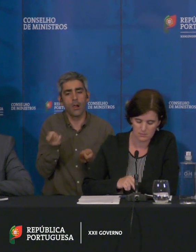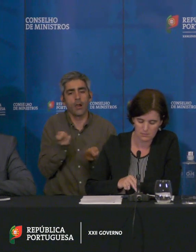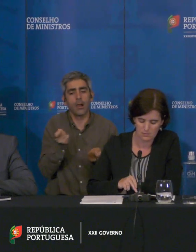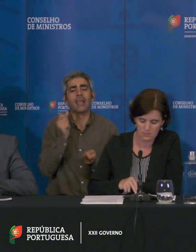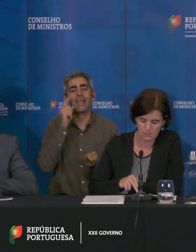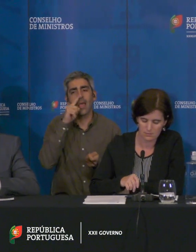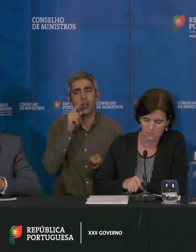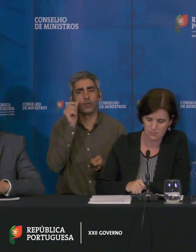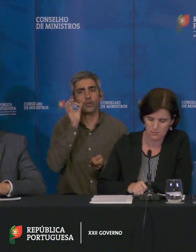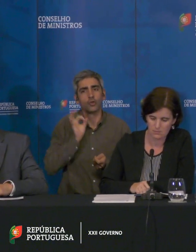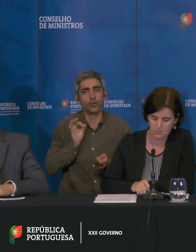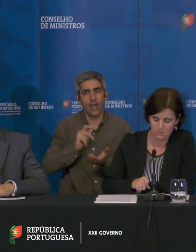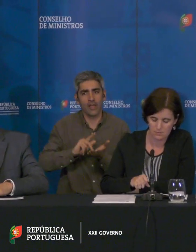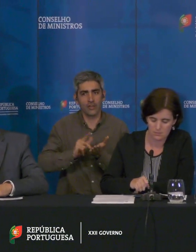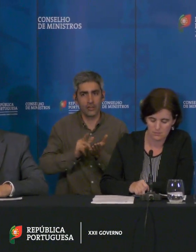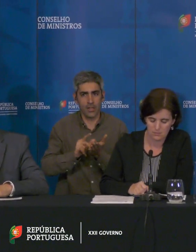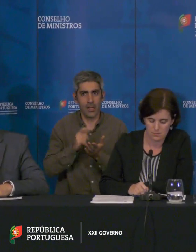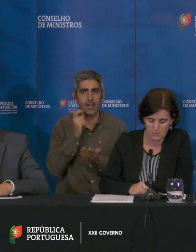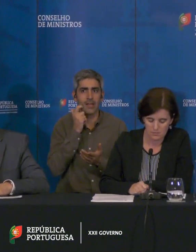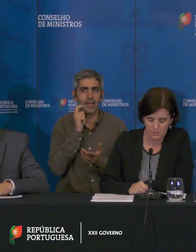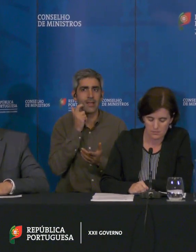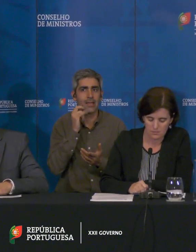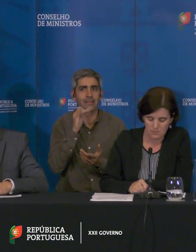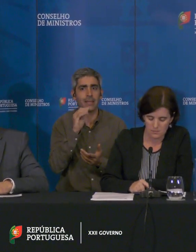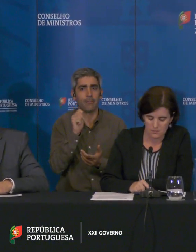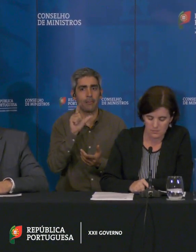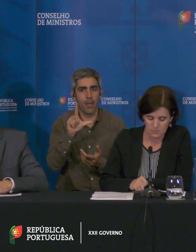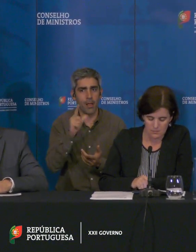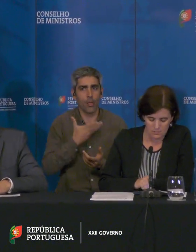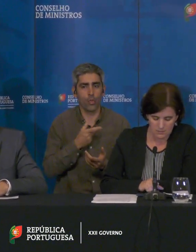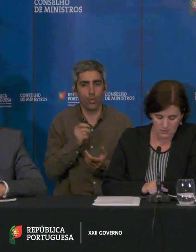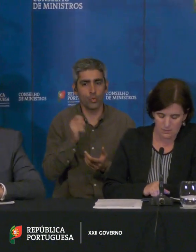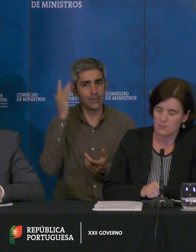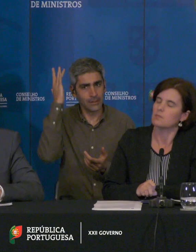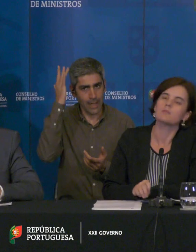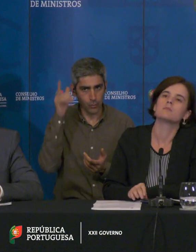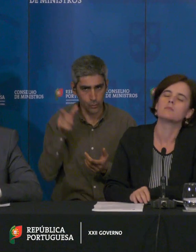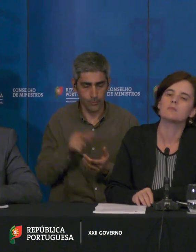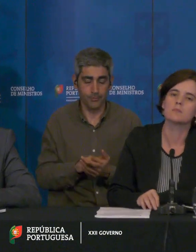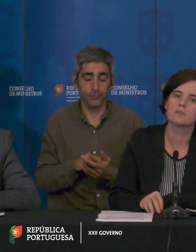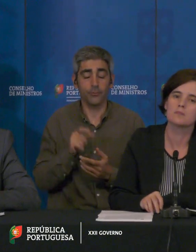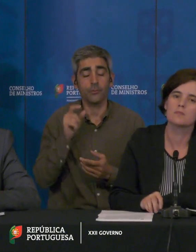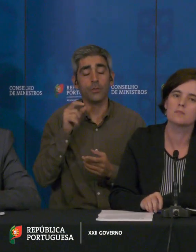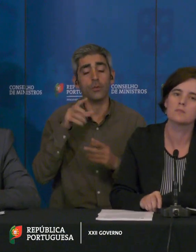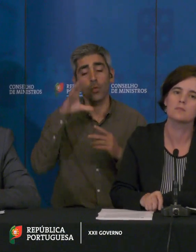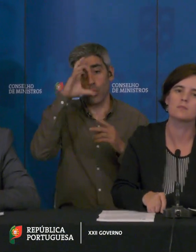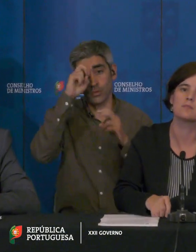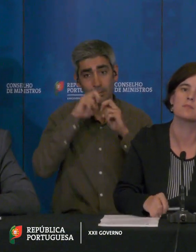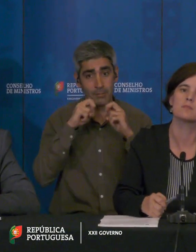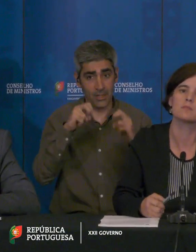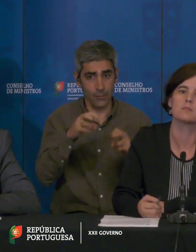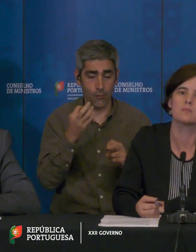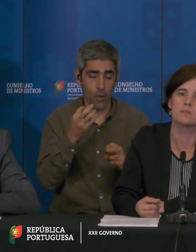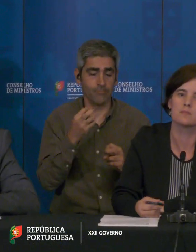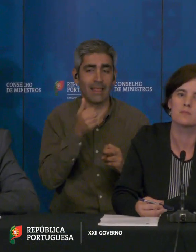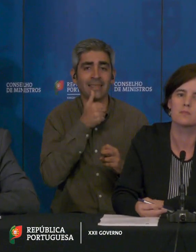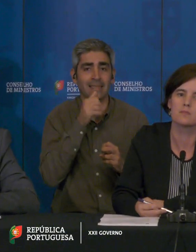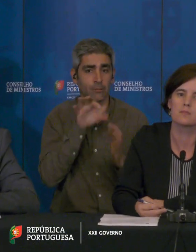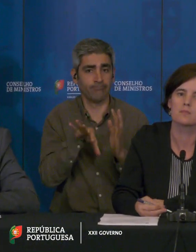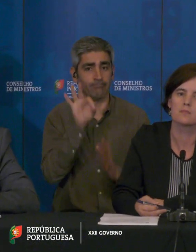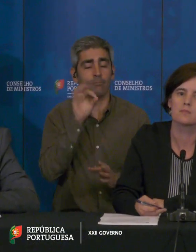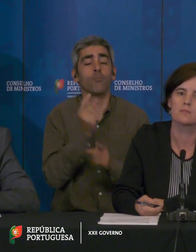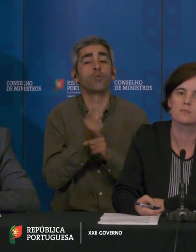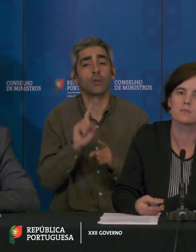Santos. O Conselho de Ministros tomou esta decisão porque a EFASEC